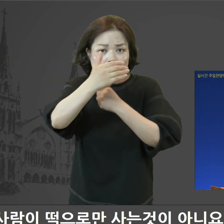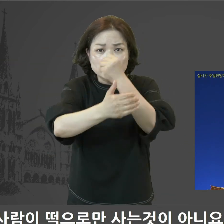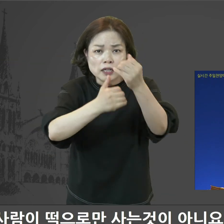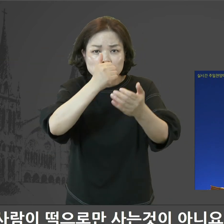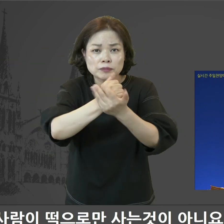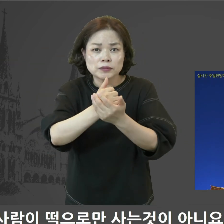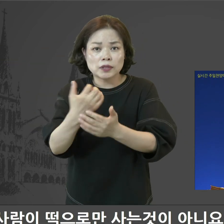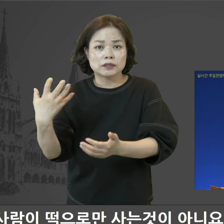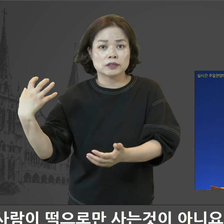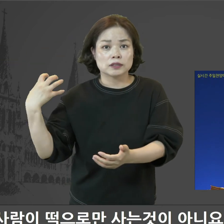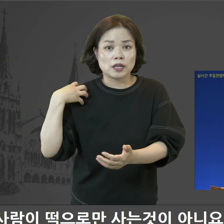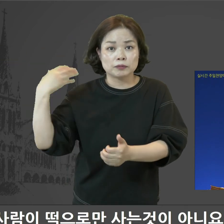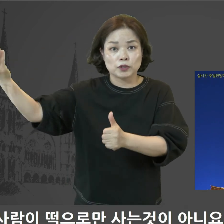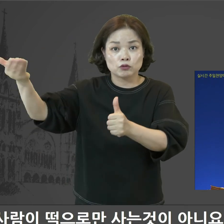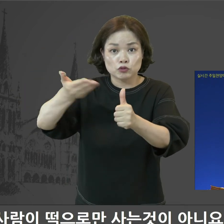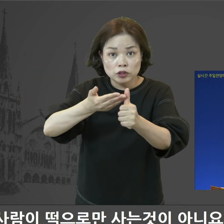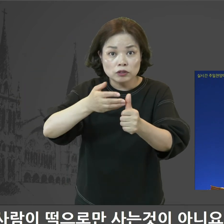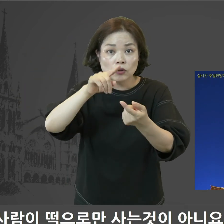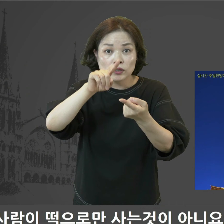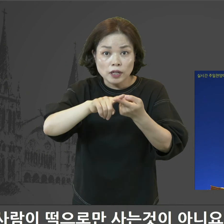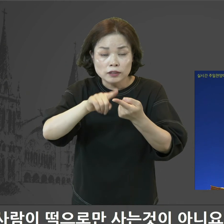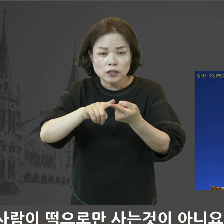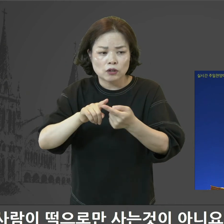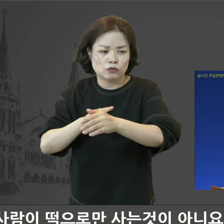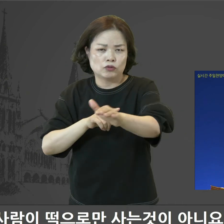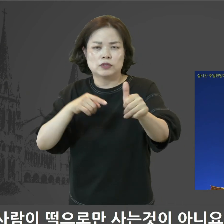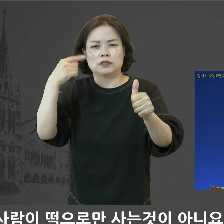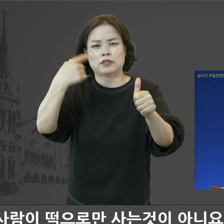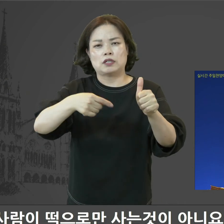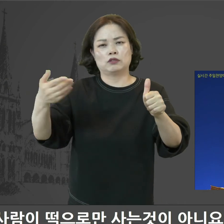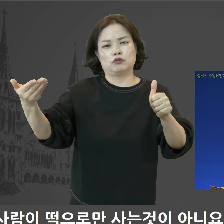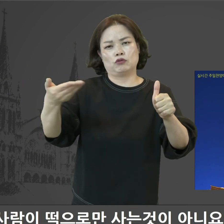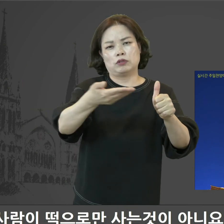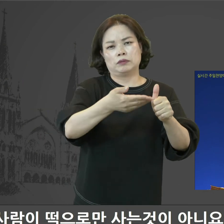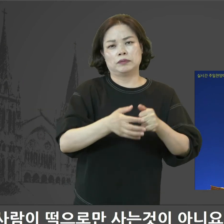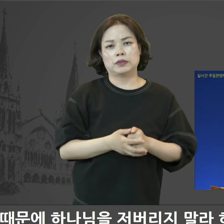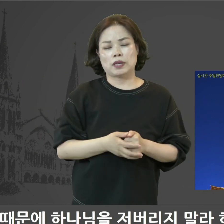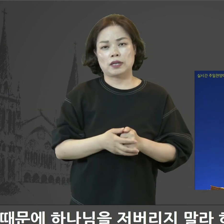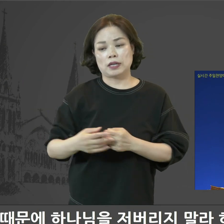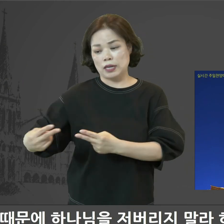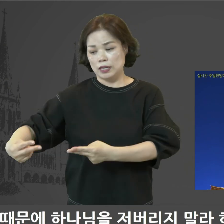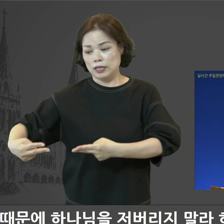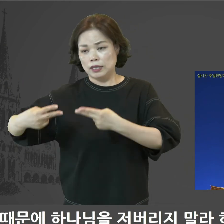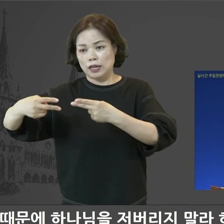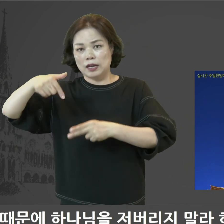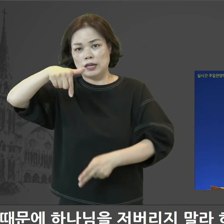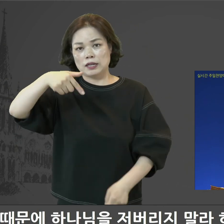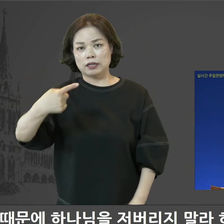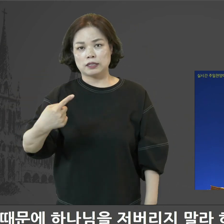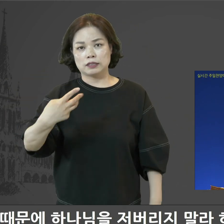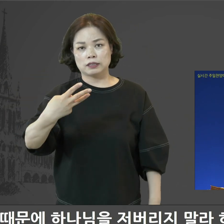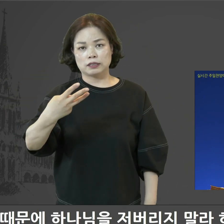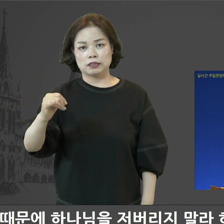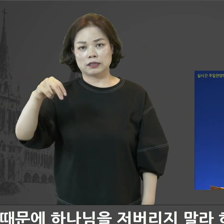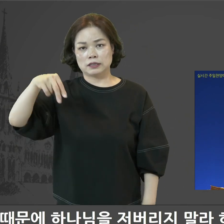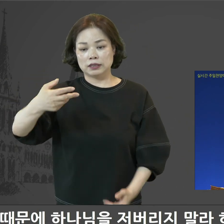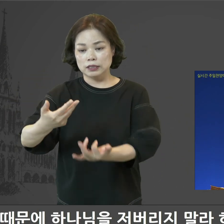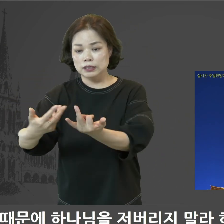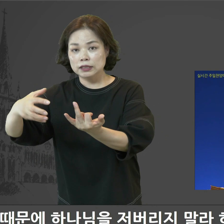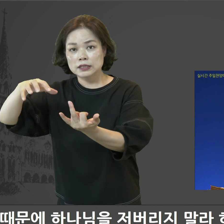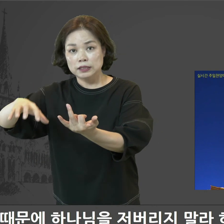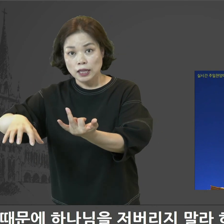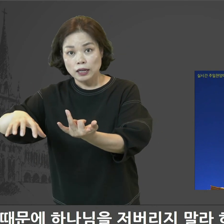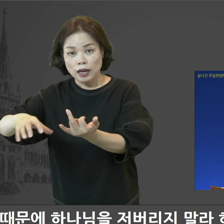하나님께서 책임져 주신다는 것을 우리에게 가르쳐 주셨습니다. 엘리야를 그릿시내가로 보내신 것은